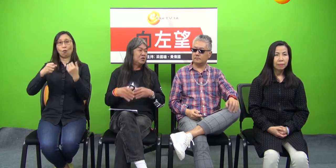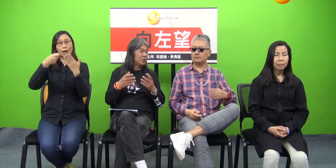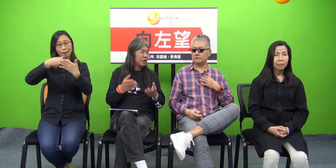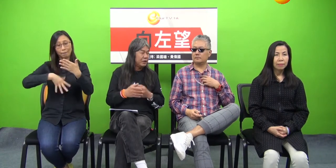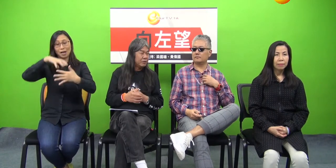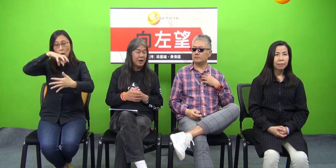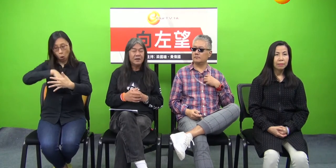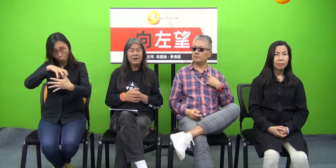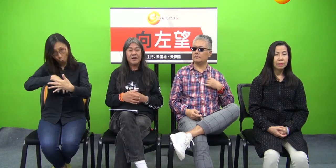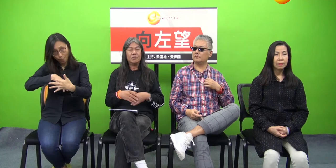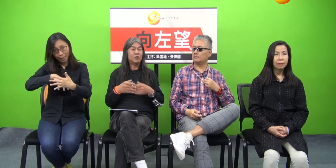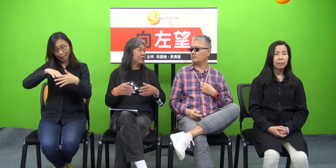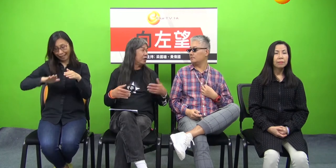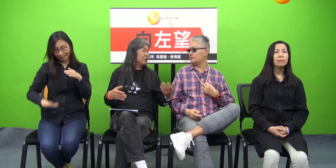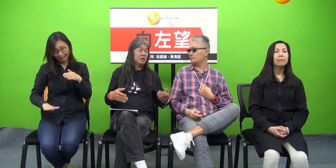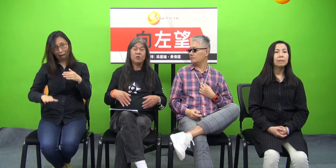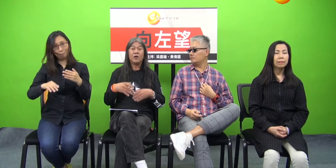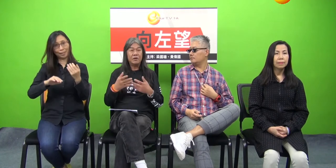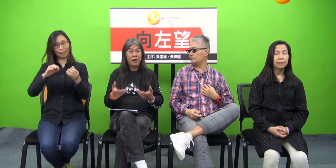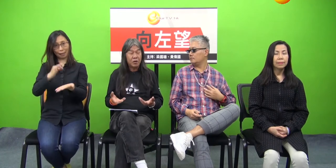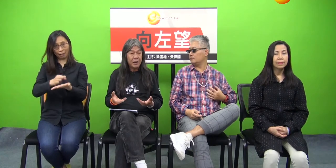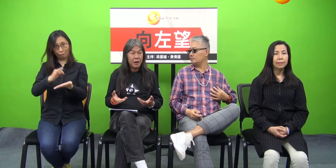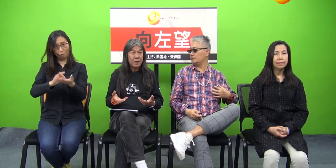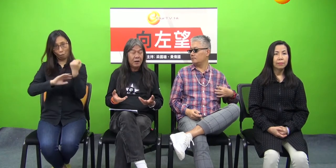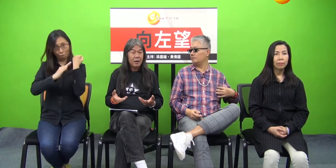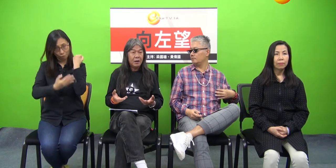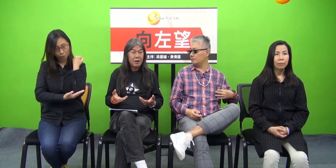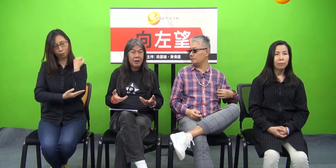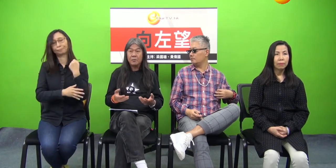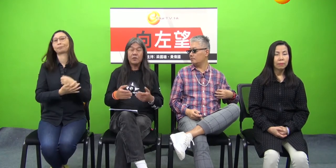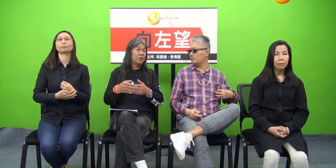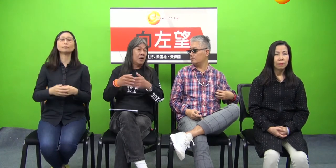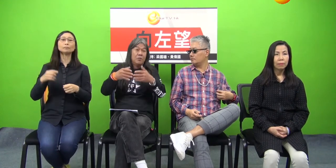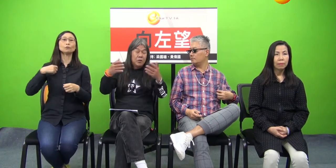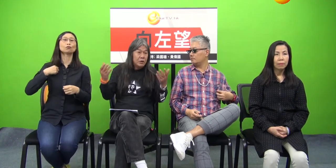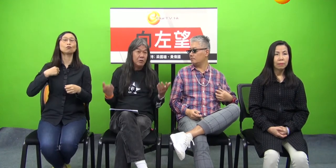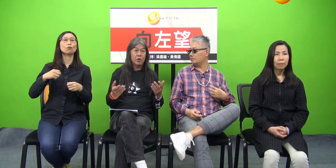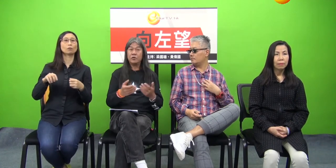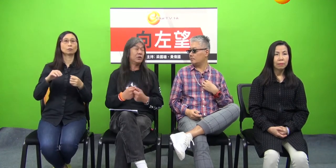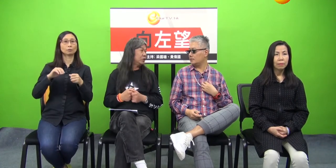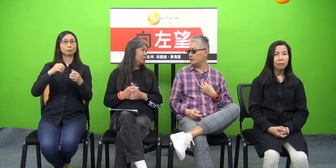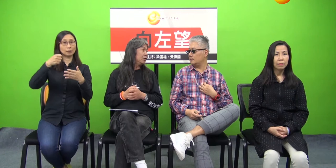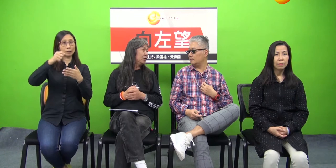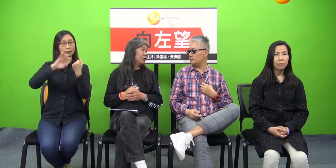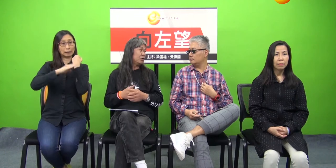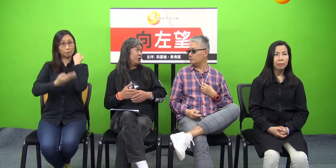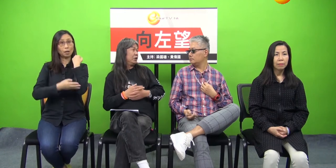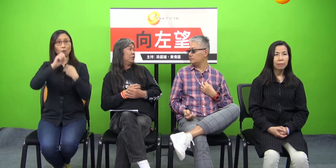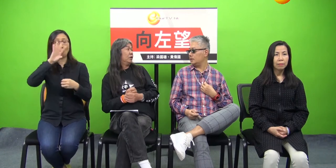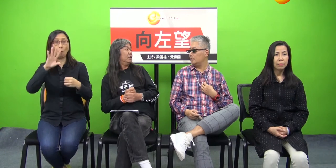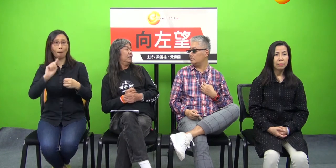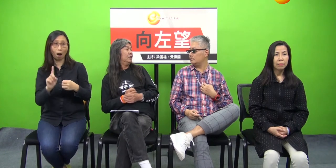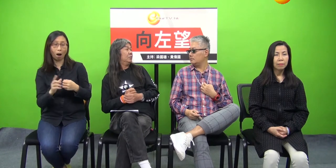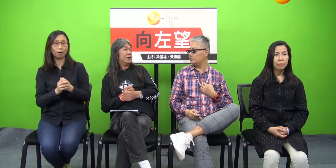跟住中國憲法。咁我就係講咗中國憲法講咩啊？咁咁多條最重要喺邊度啊？原來喺序言嗰度